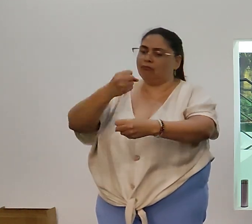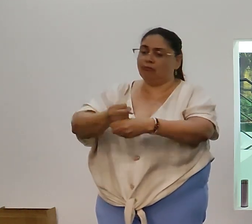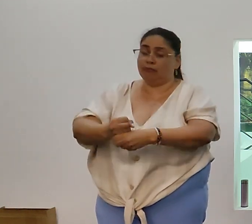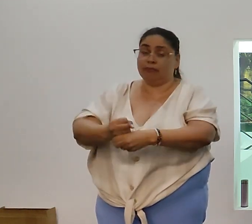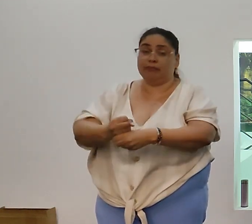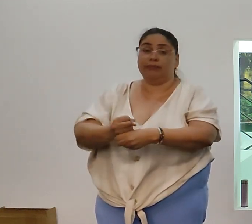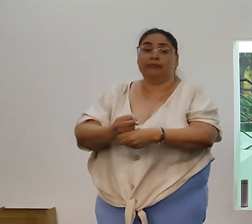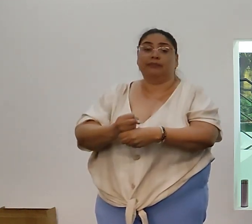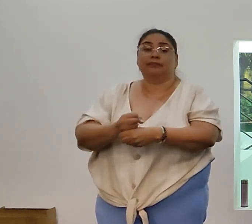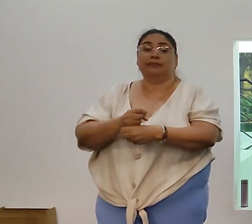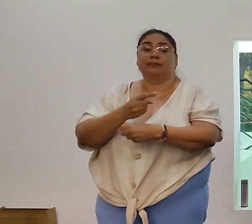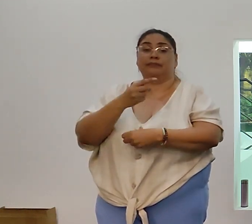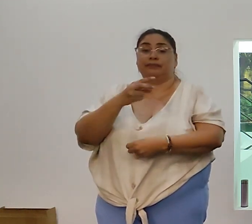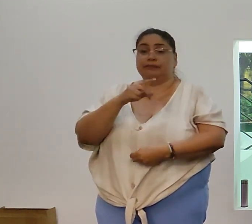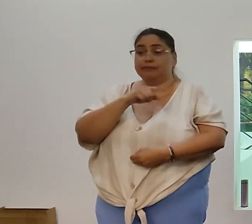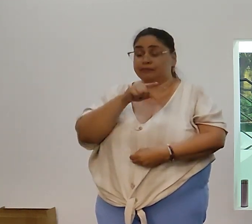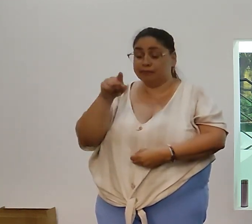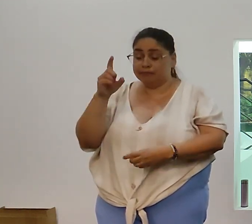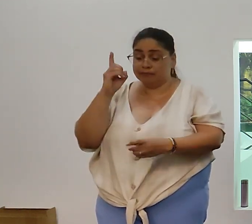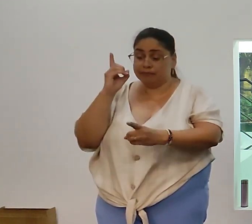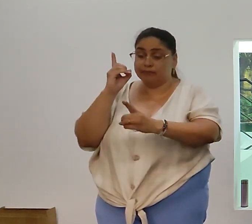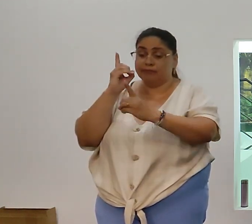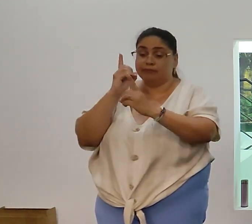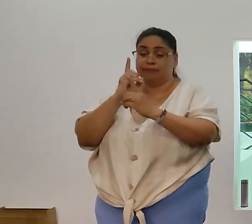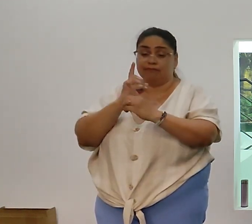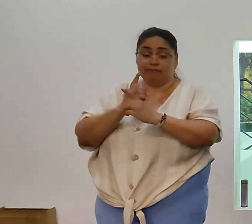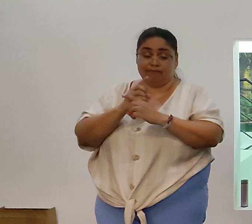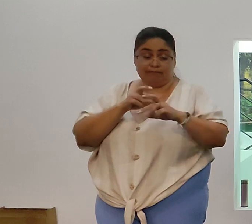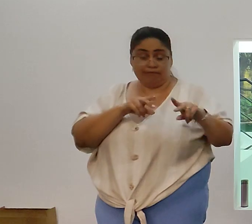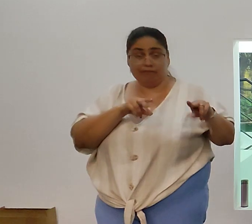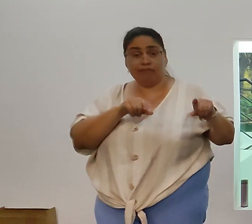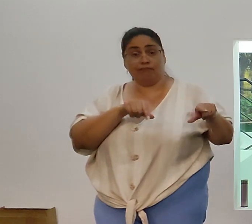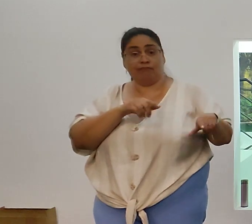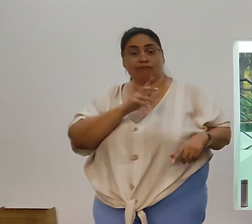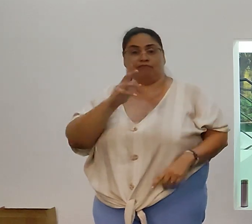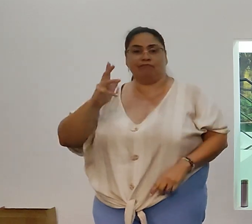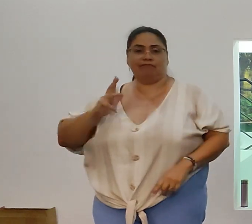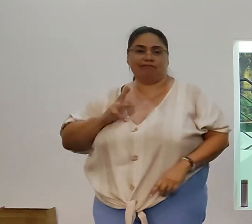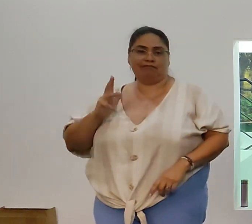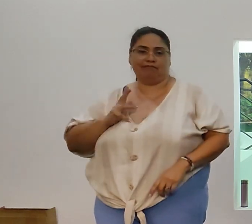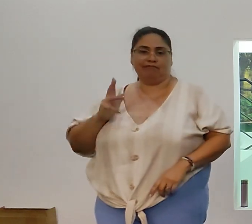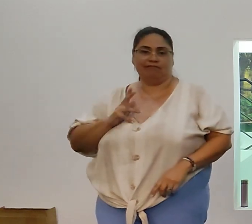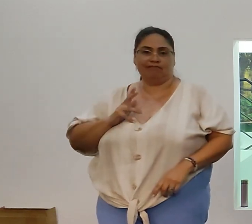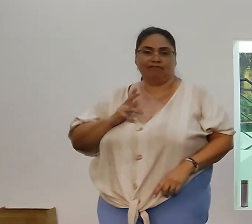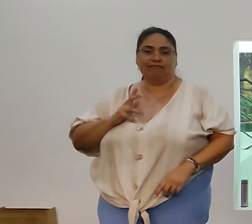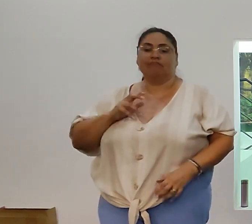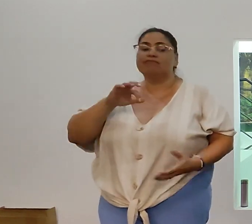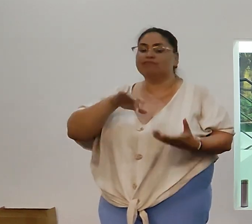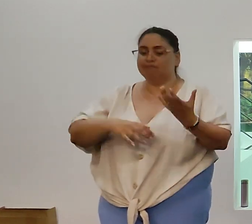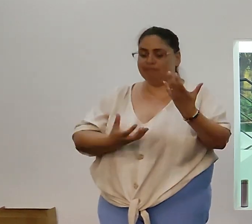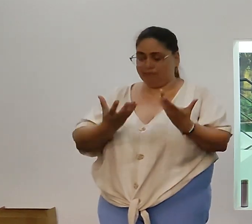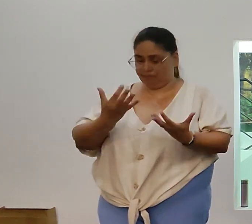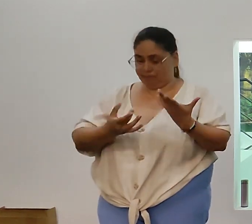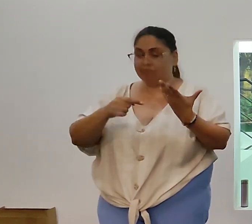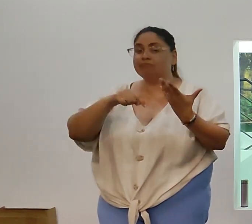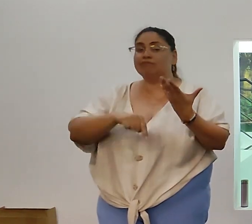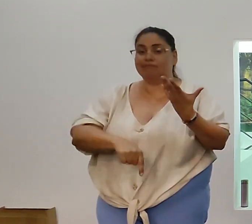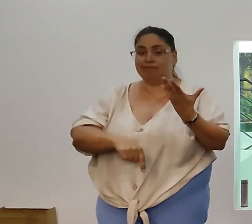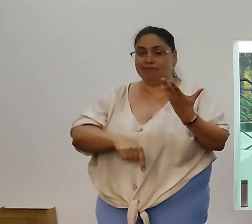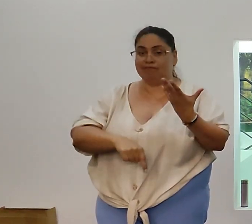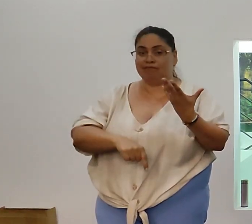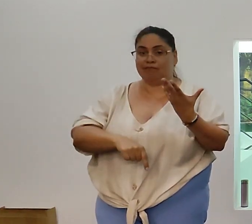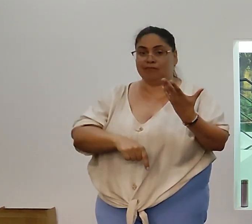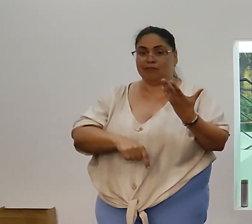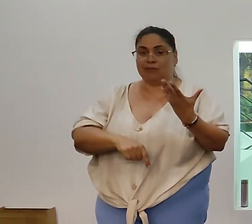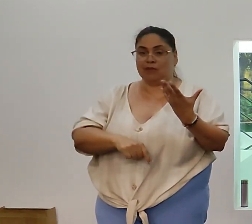um dia nós podemos olhar e nos encontrarmos como este rico da parábola. O inferno existe. Purgatório